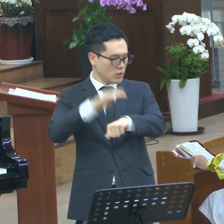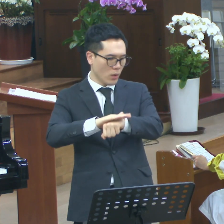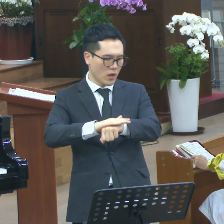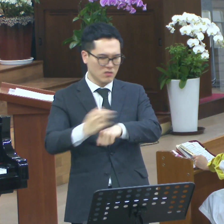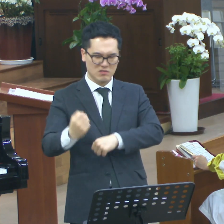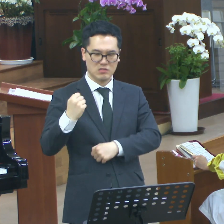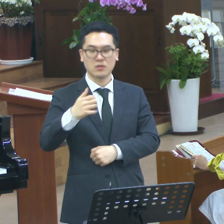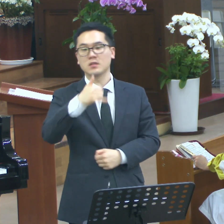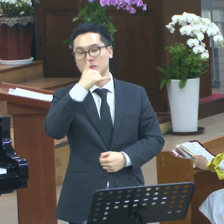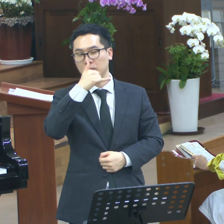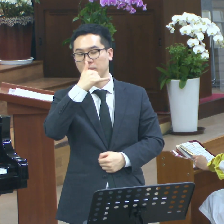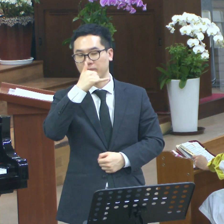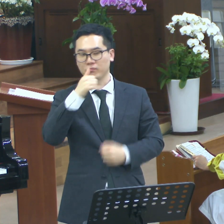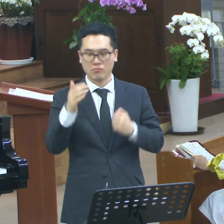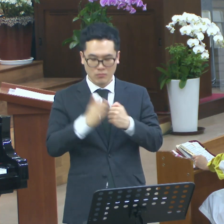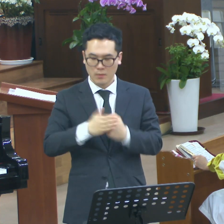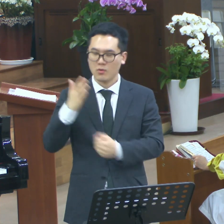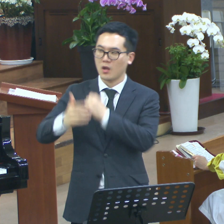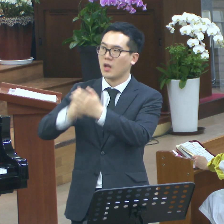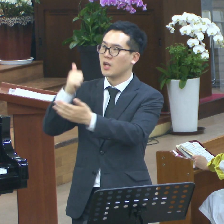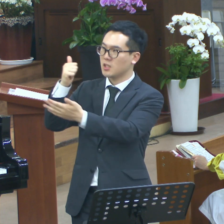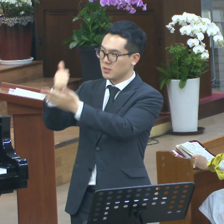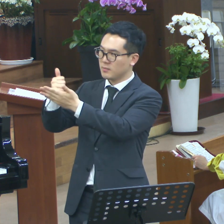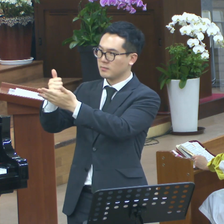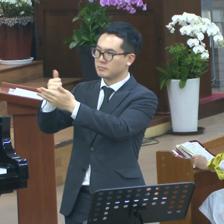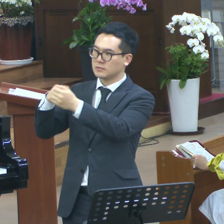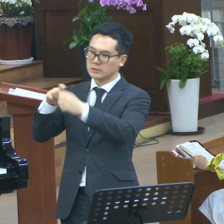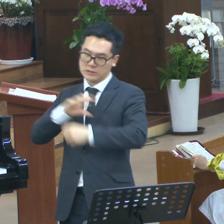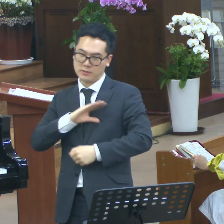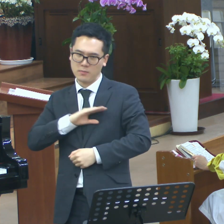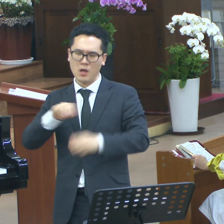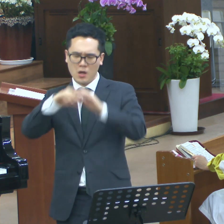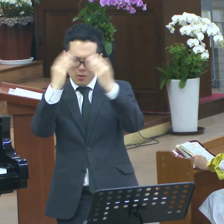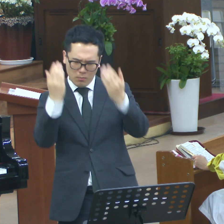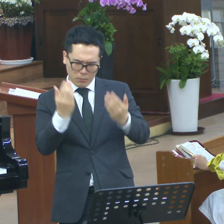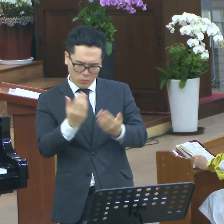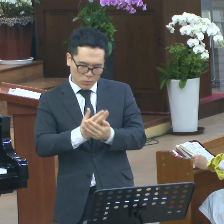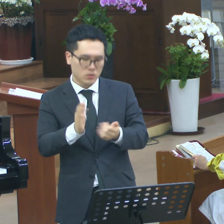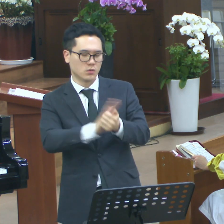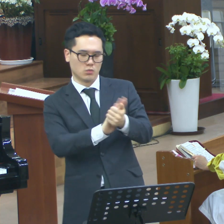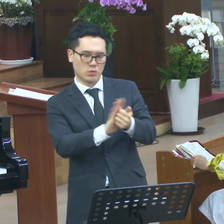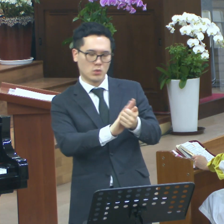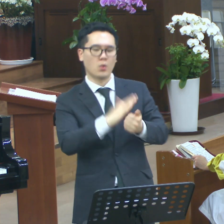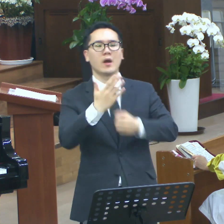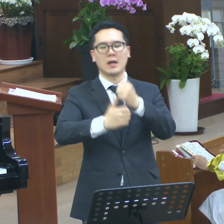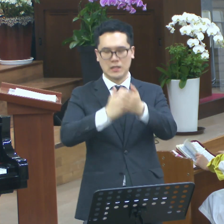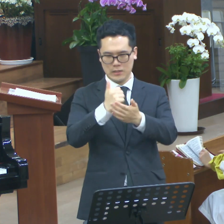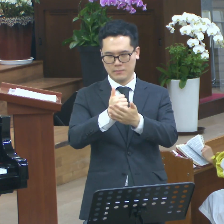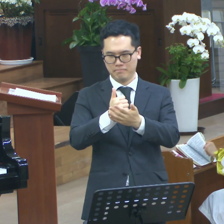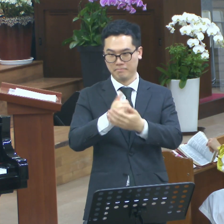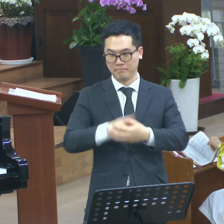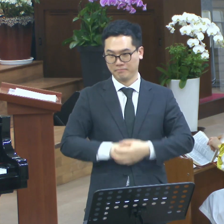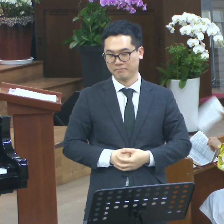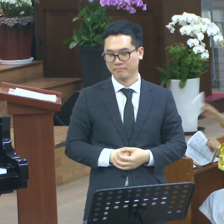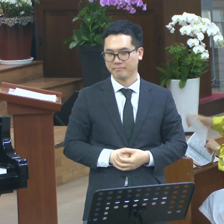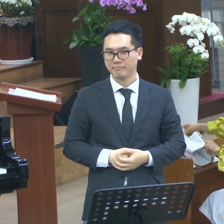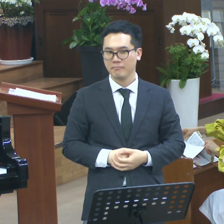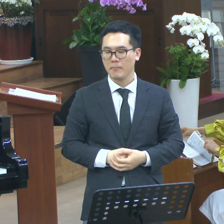닉네임이 모든 위로의 하나님이세요. 성경에 말 듣고 위로하는 사례가 있는데